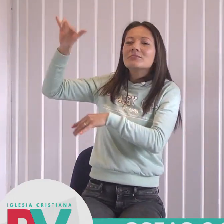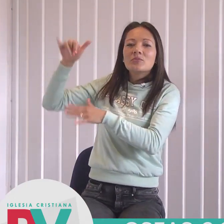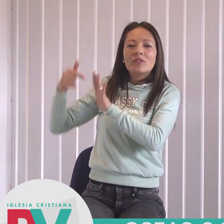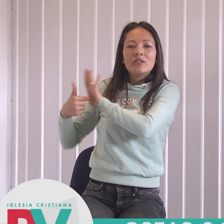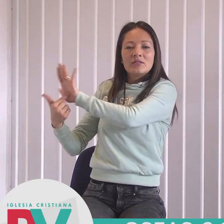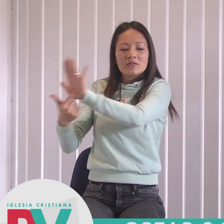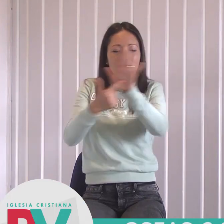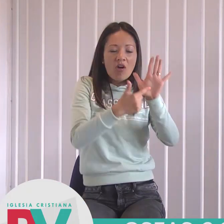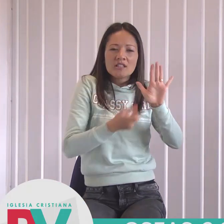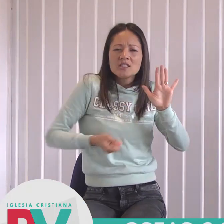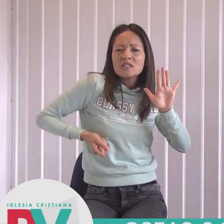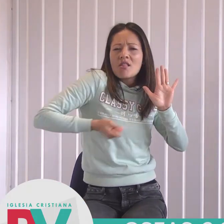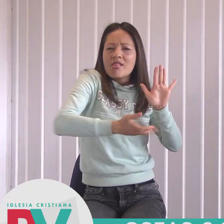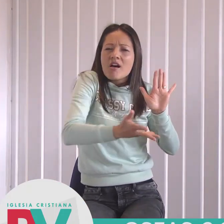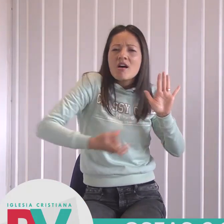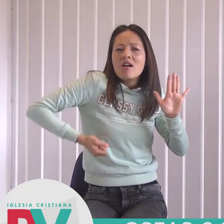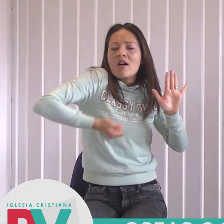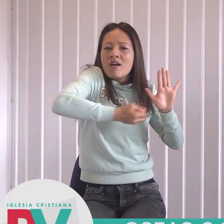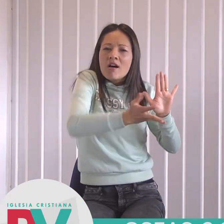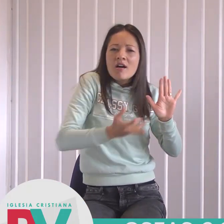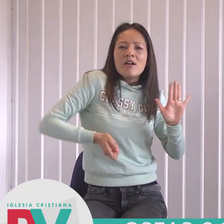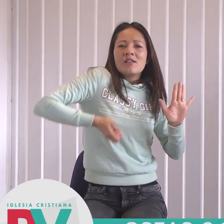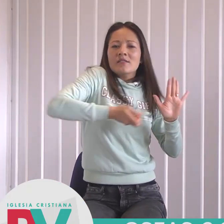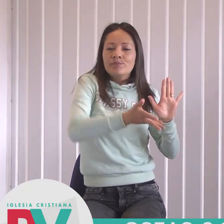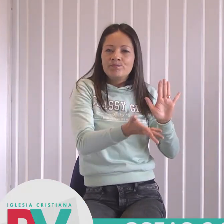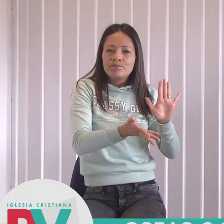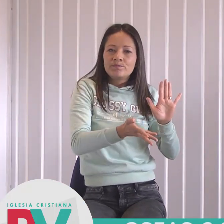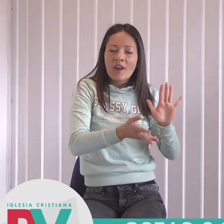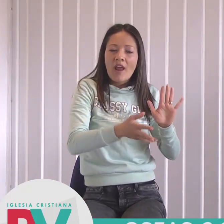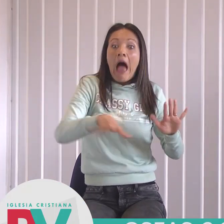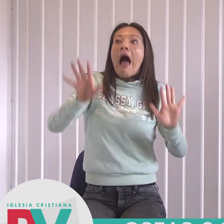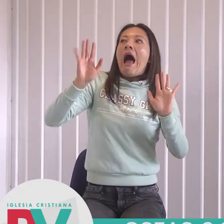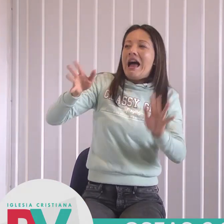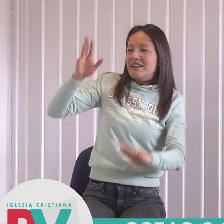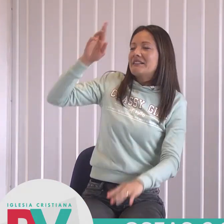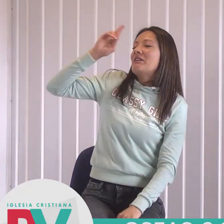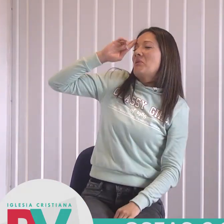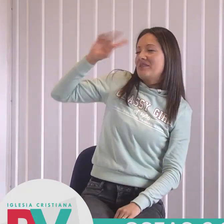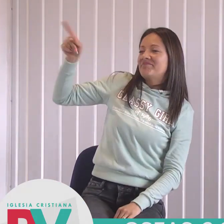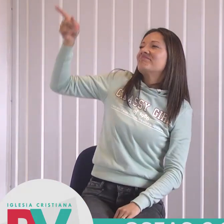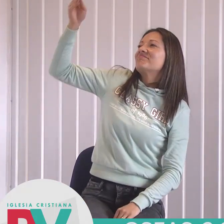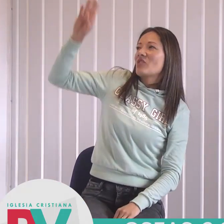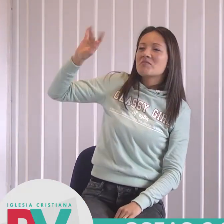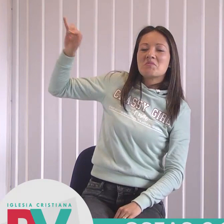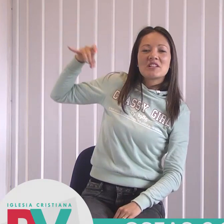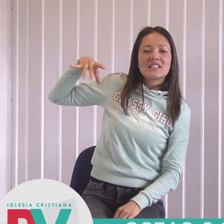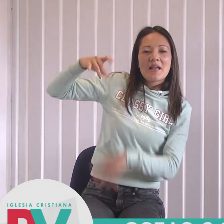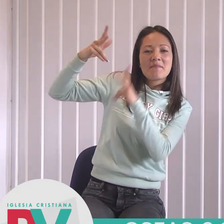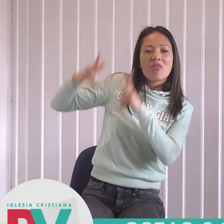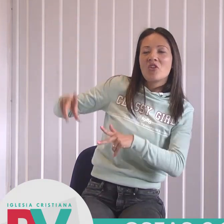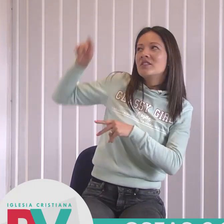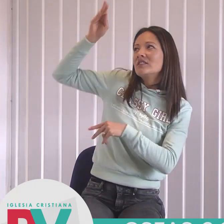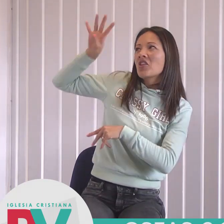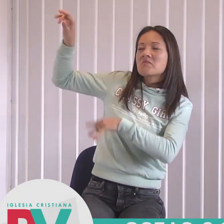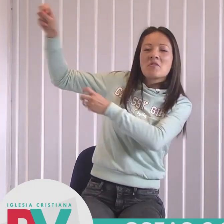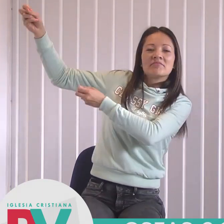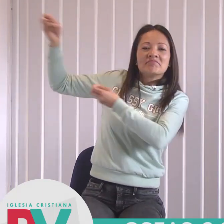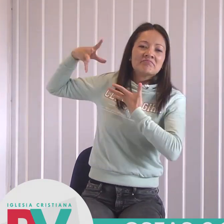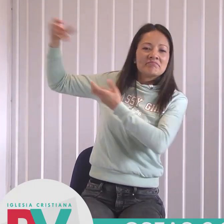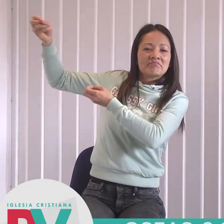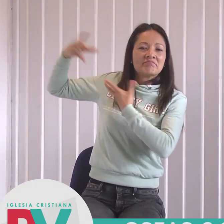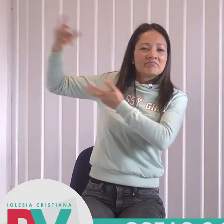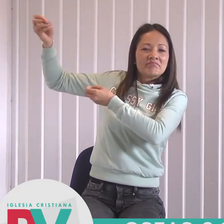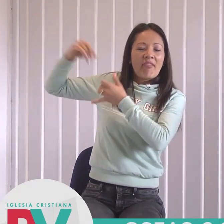¿qué? Dando toda la provisión. Porque han reconocido que Él es el que los sostiene, que Dios es el que